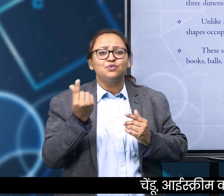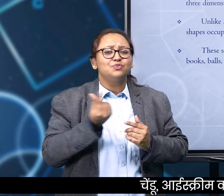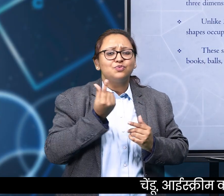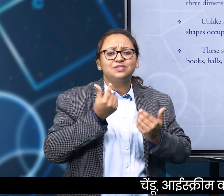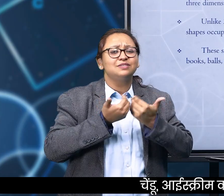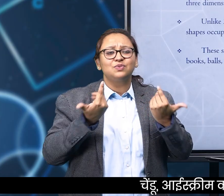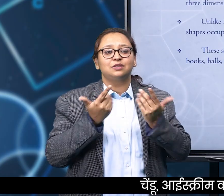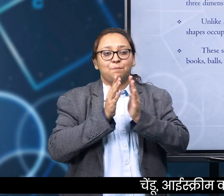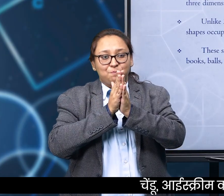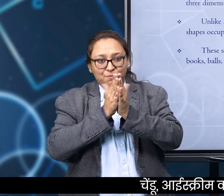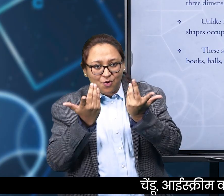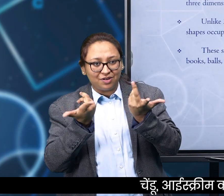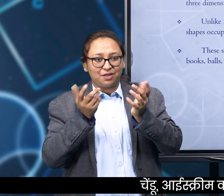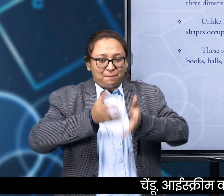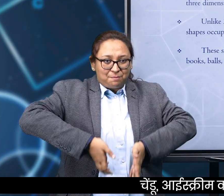आणि बरेच काही.